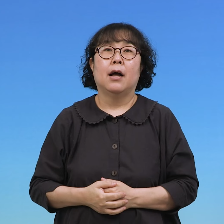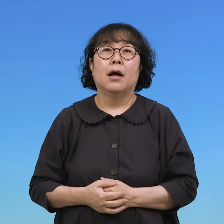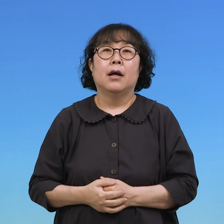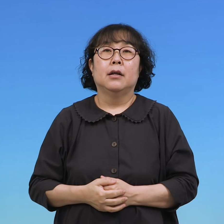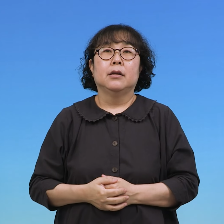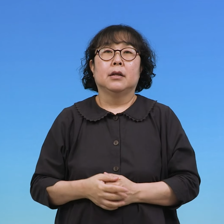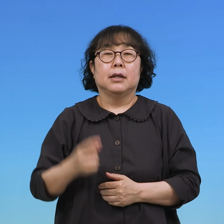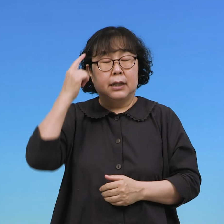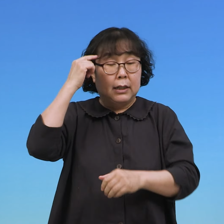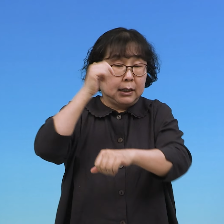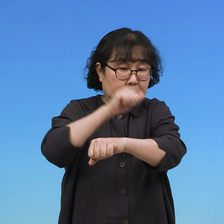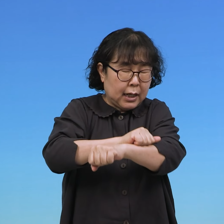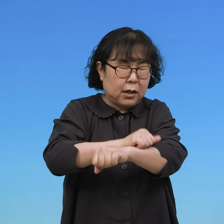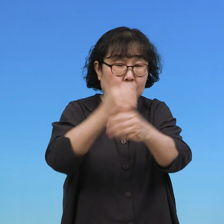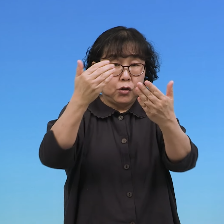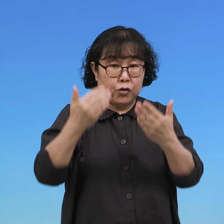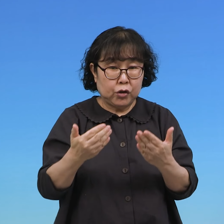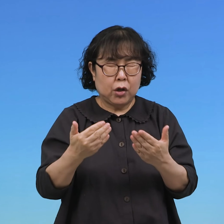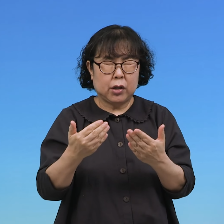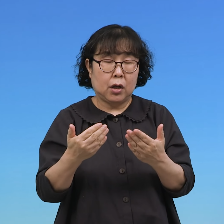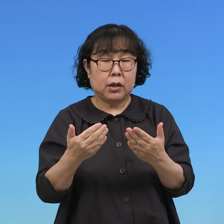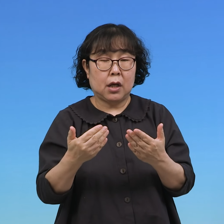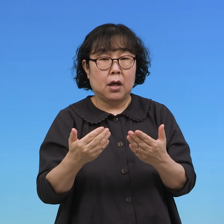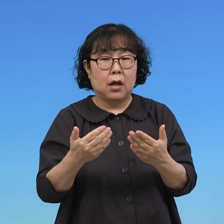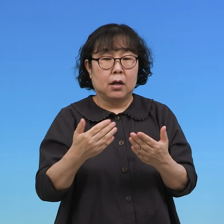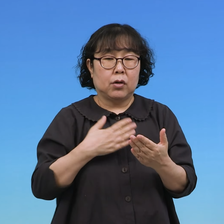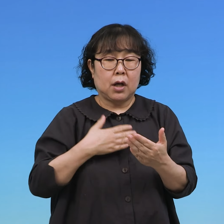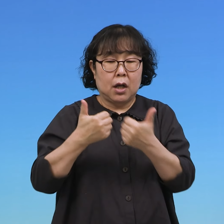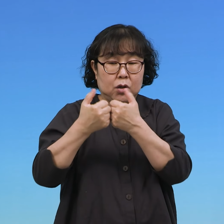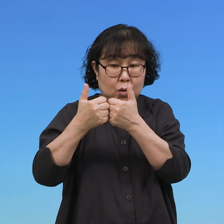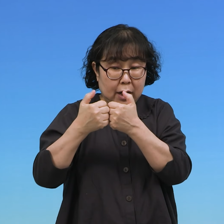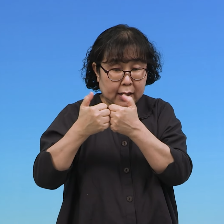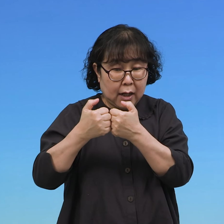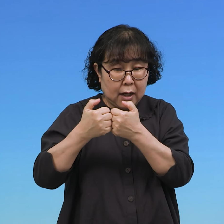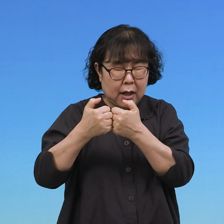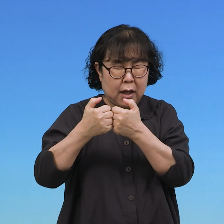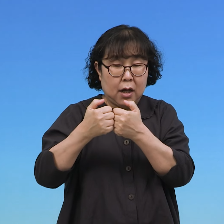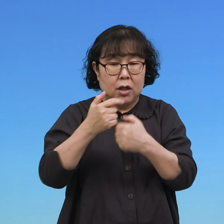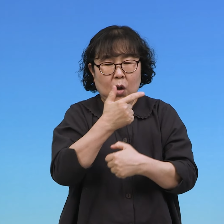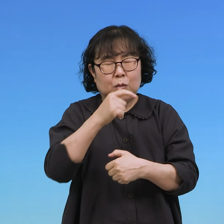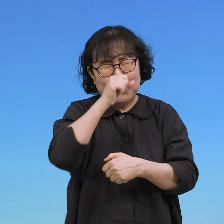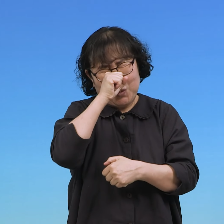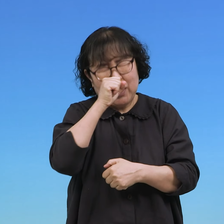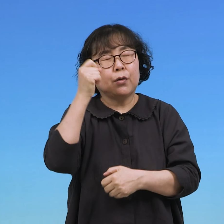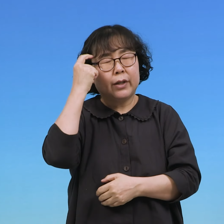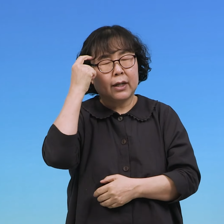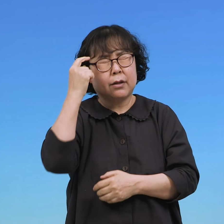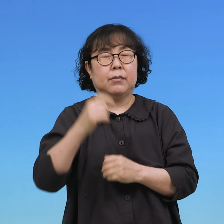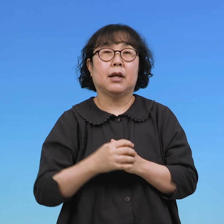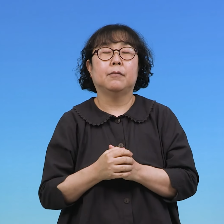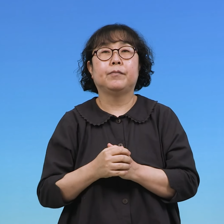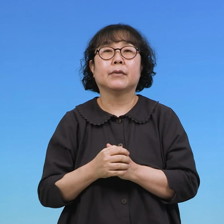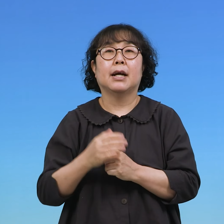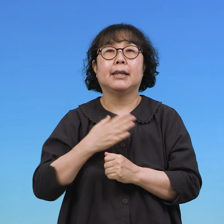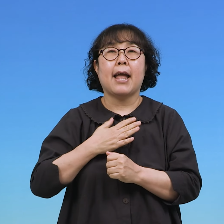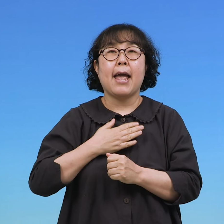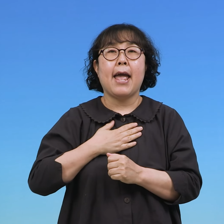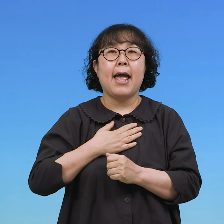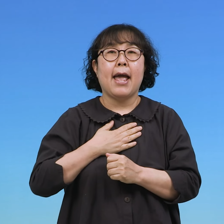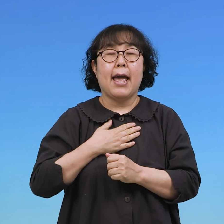하나님이 주셔가지고 의논하다가 보니까 이게 너무 좋은 거예요. 이제 여러분들이 내가 내